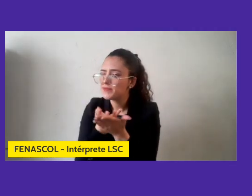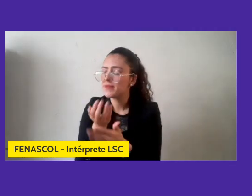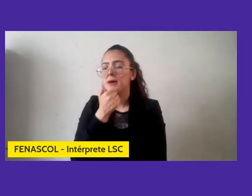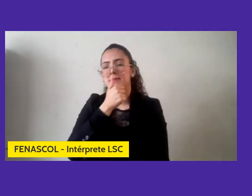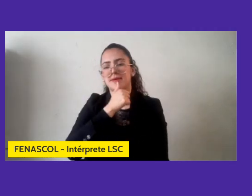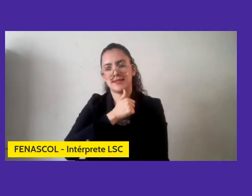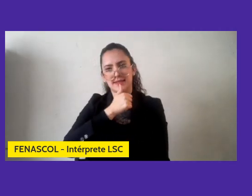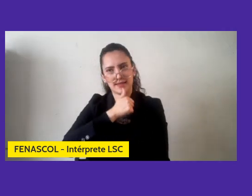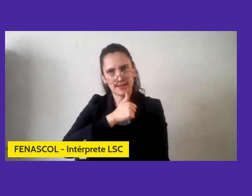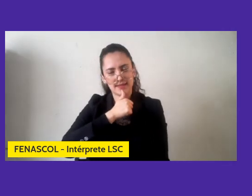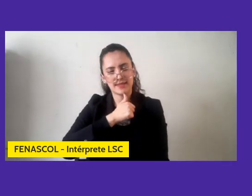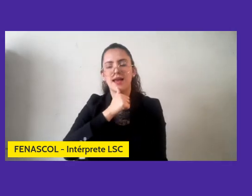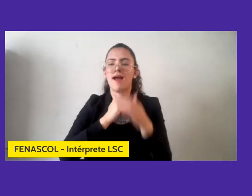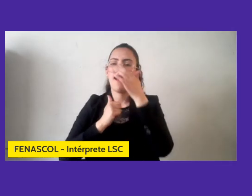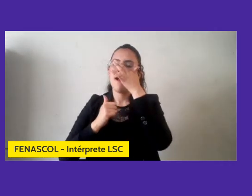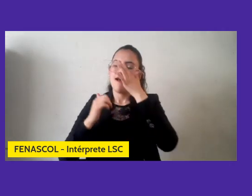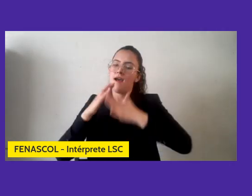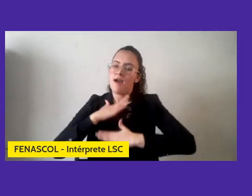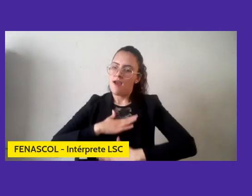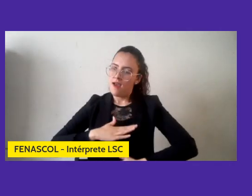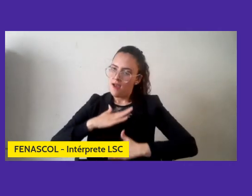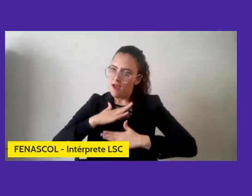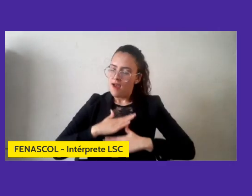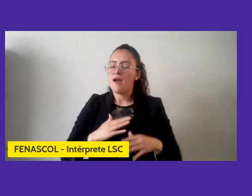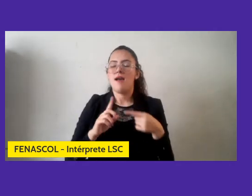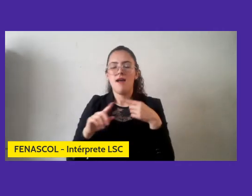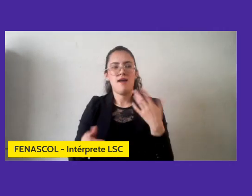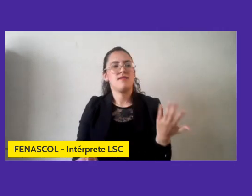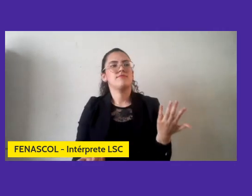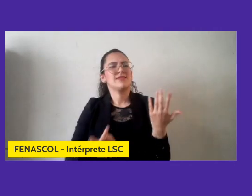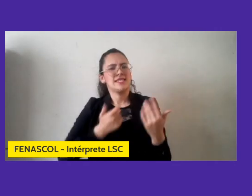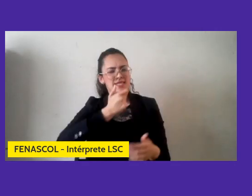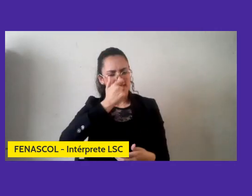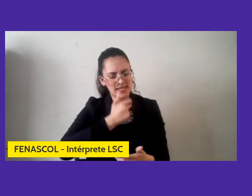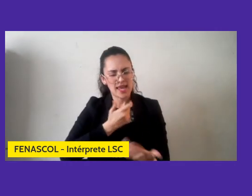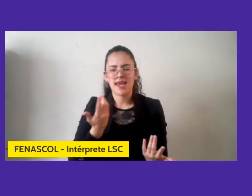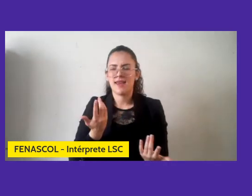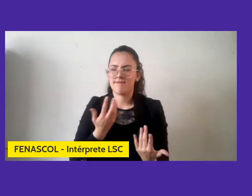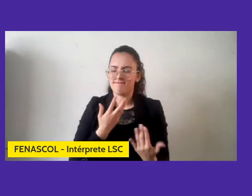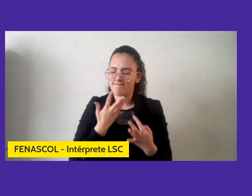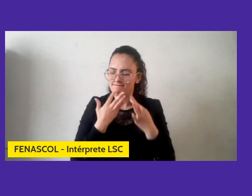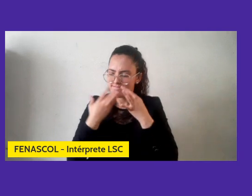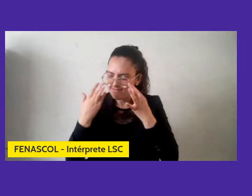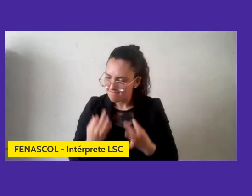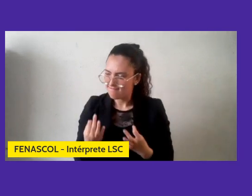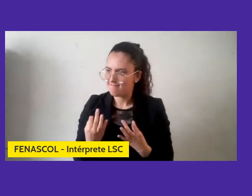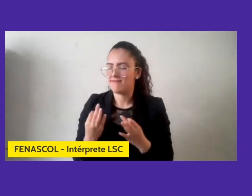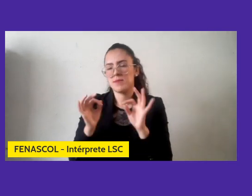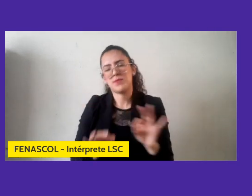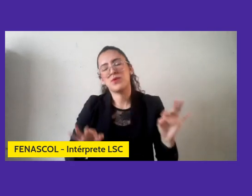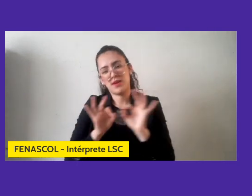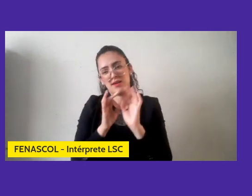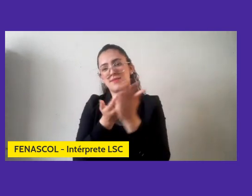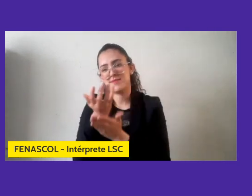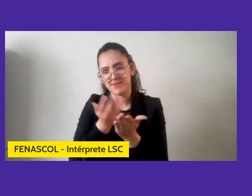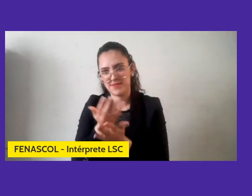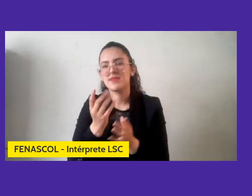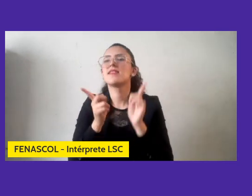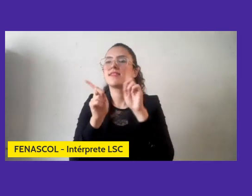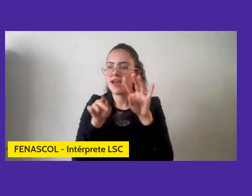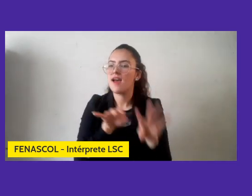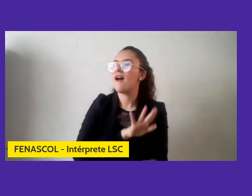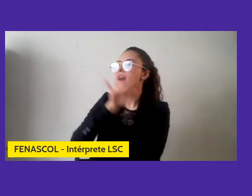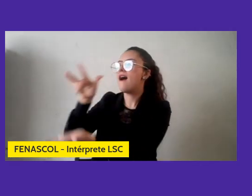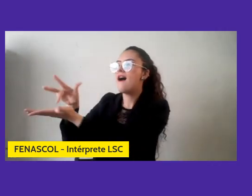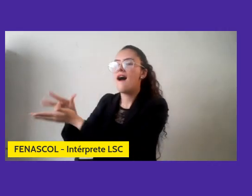tranquilo, ser serio, honesto, y sí, ir a los festivales